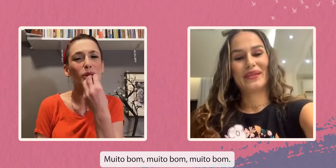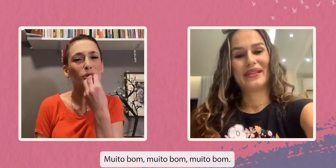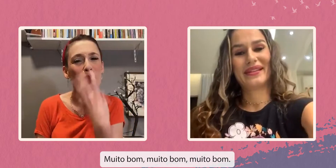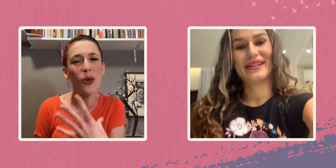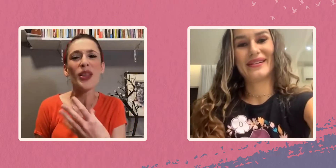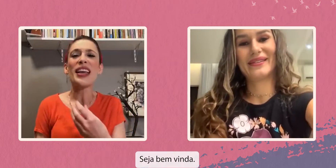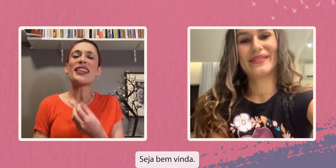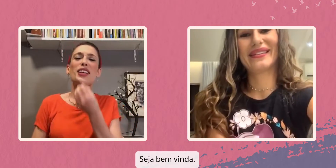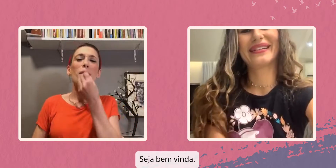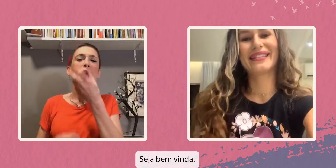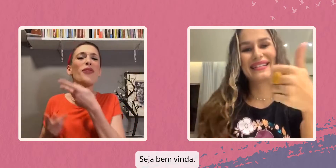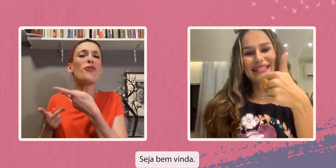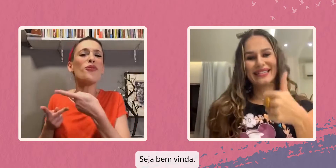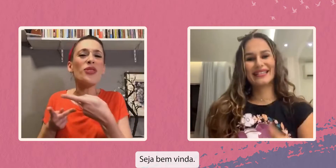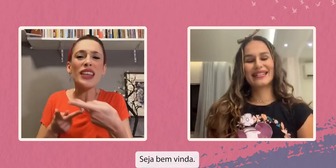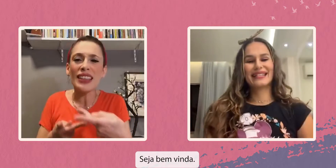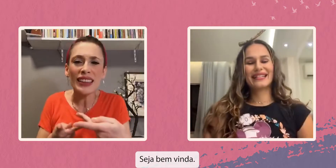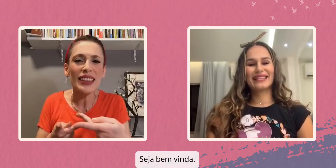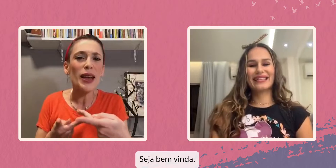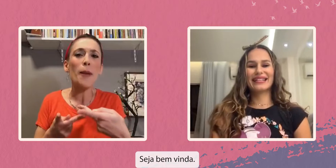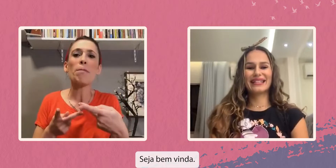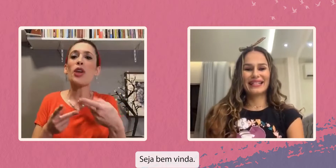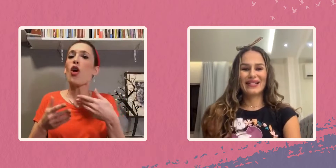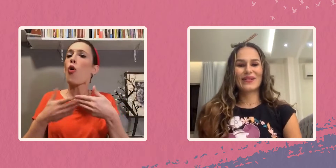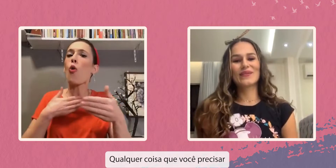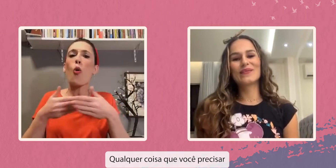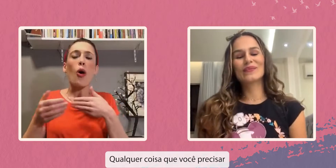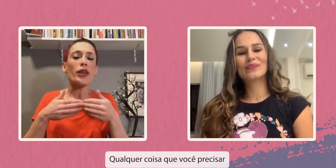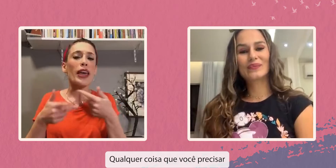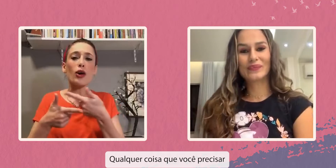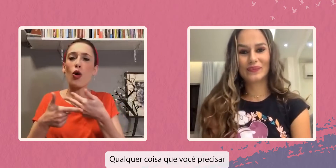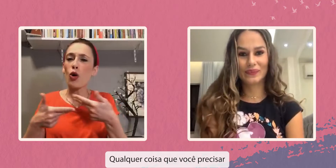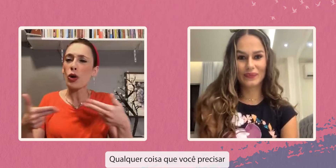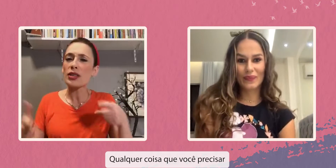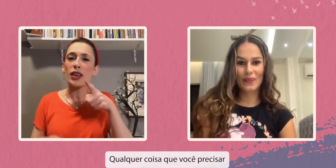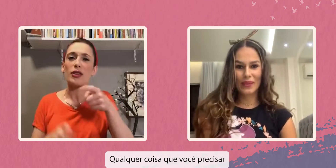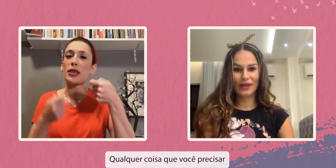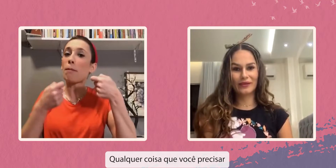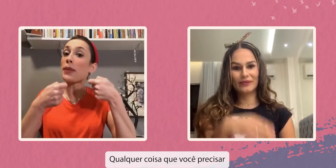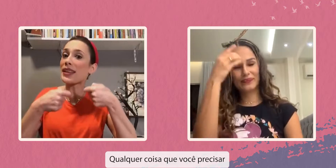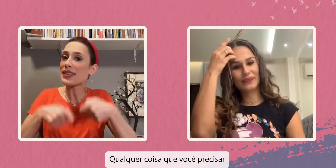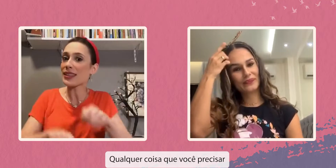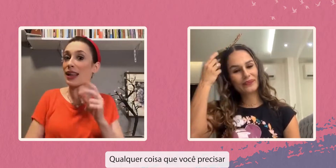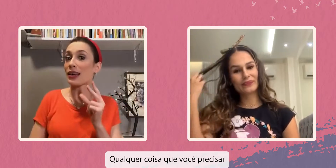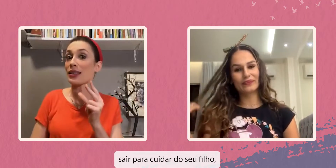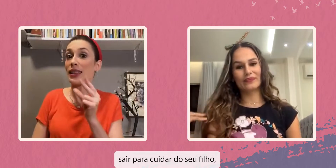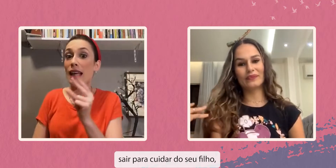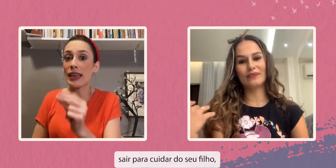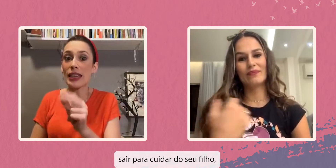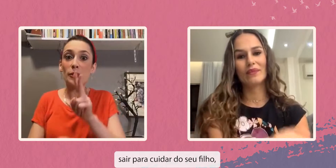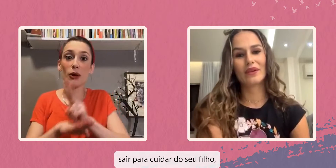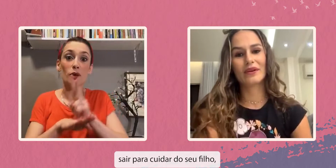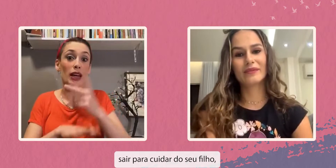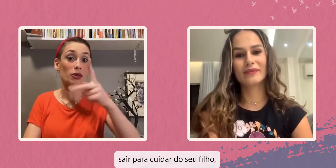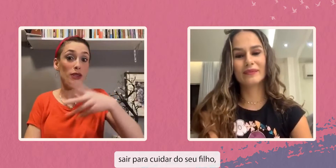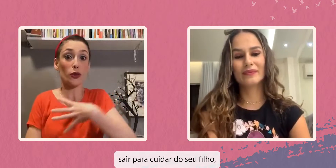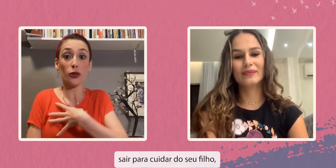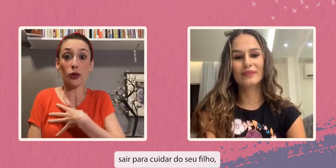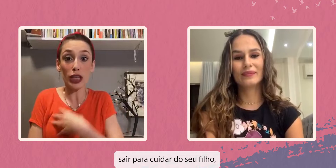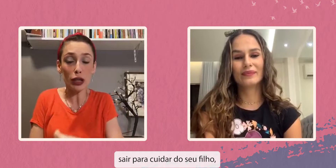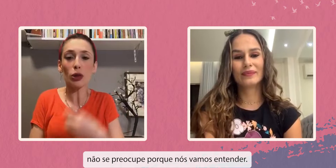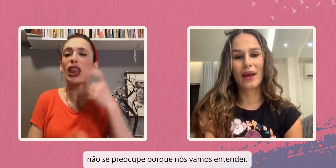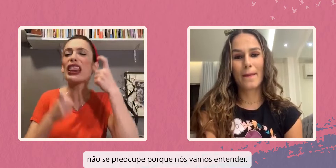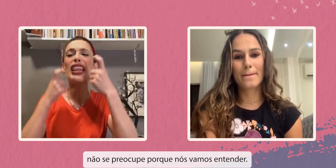bom, muito bom. Seja bem-vinda. Qualquer coisa que você precisar sair para cuidar do